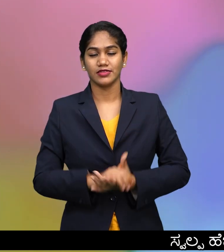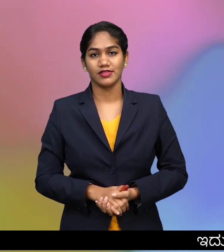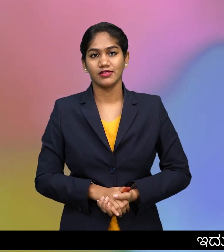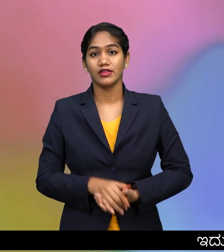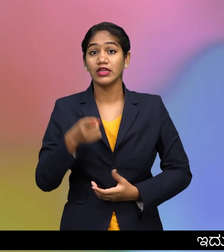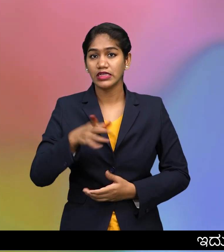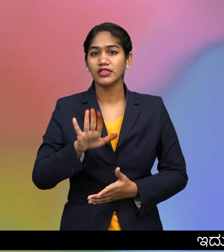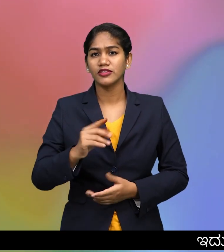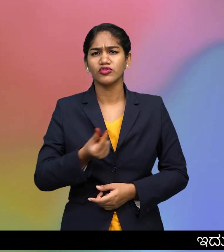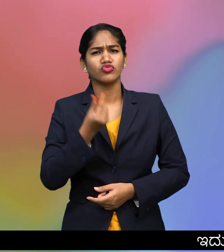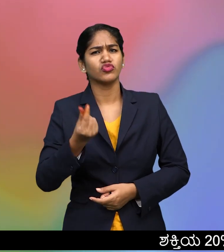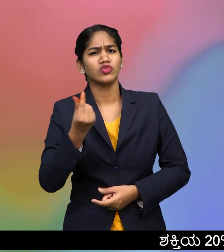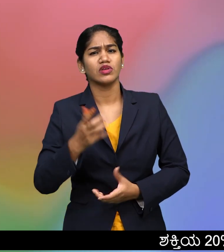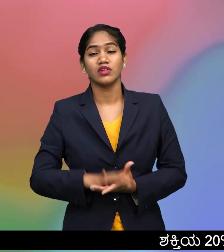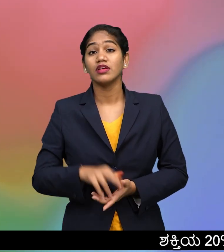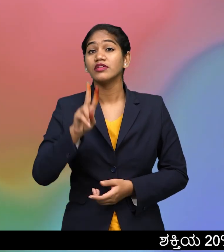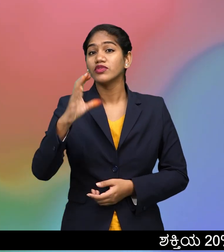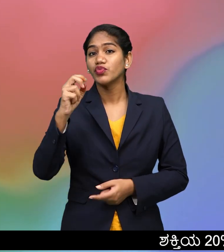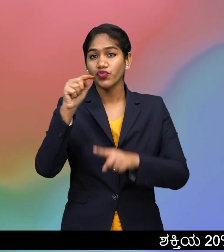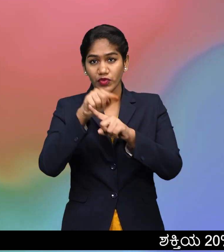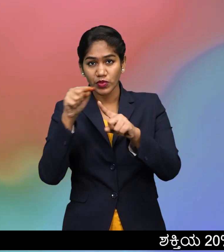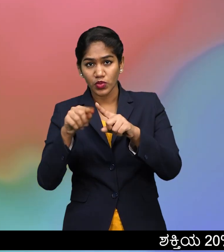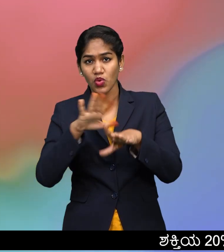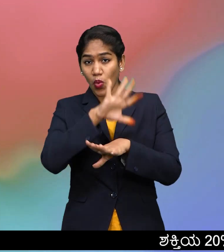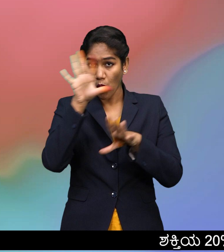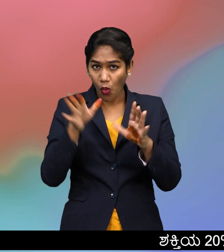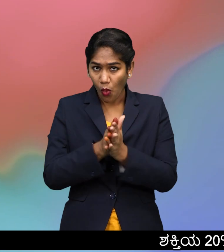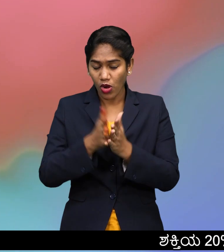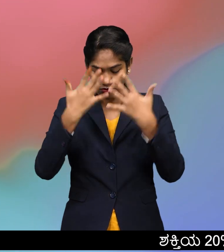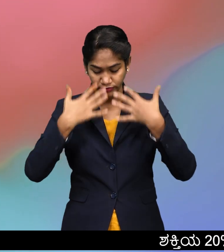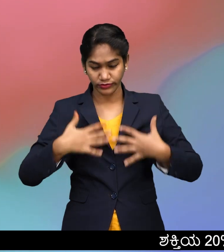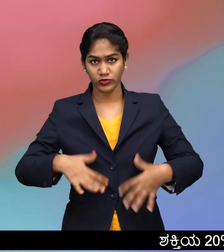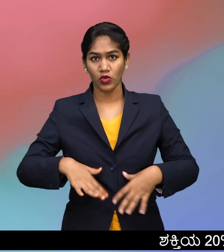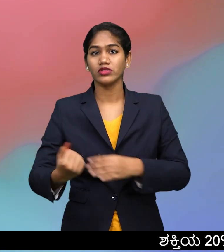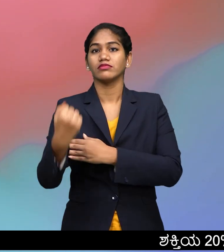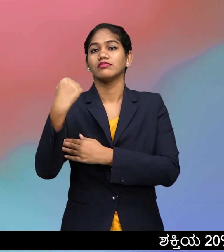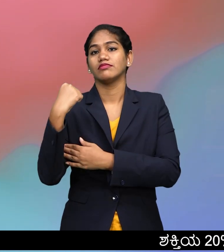ಇದು ಇಡೀ ದೇಹದ ಶಕ್ತಿಯ 20% ಅನ್ನು ಬಳಸುತ್ತದೆ.